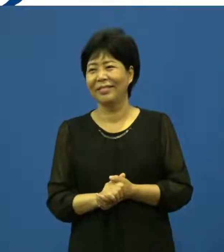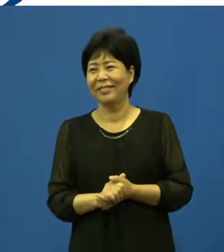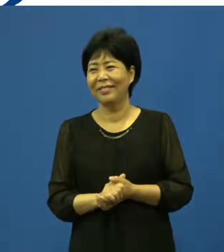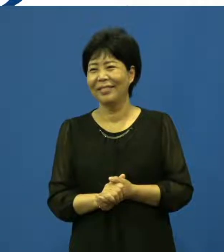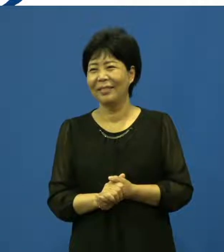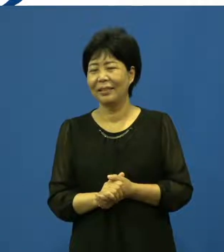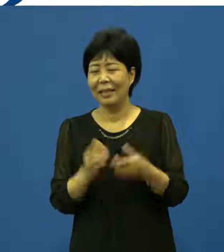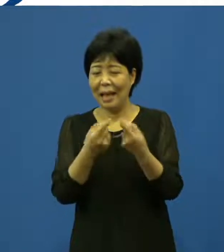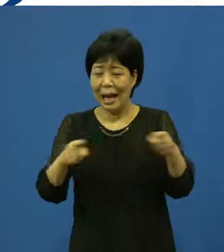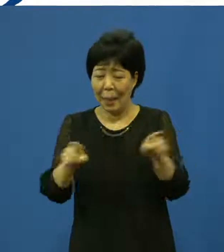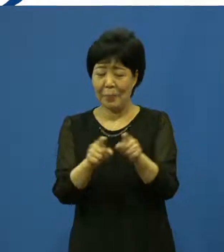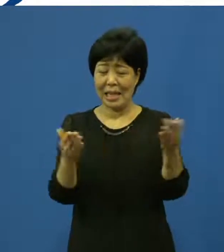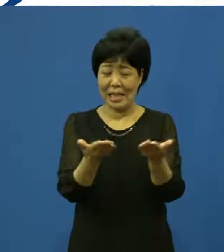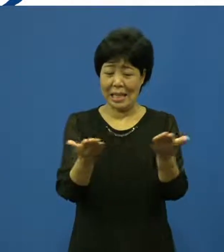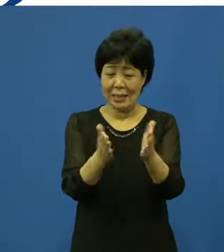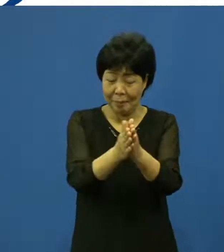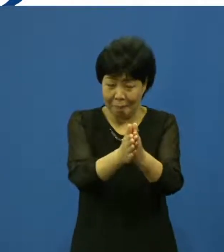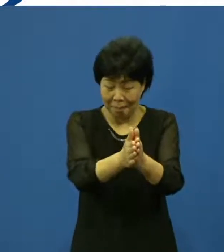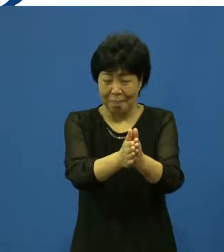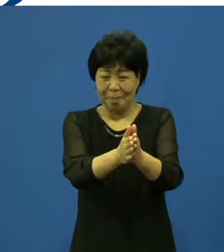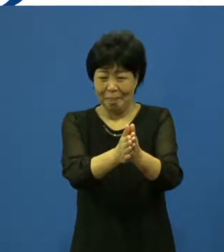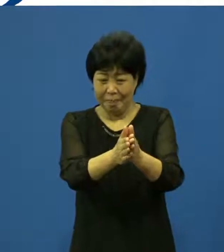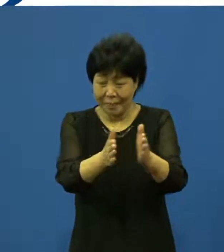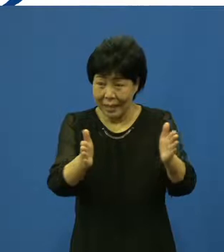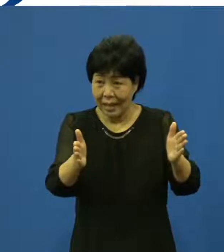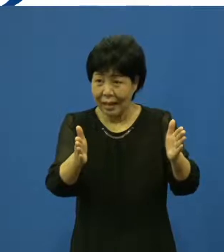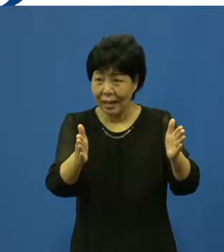딱 나누어서 처음 시작했어요. 그런데도